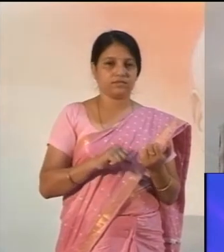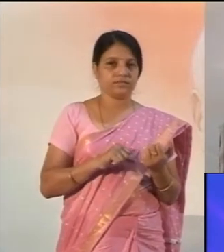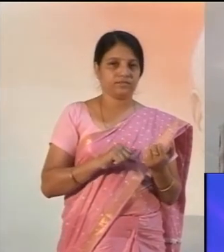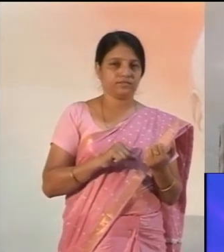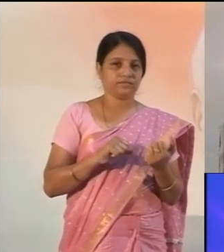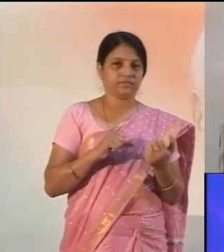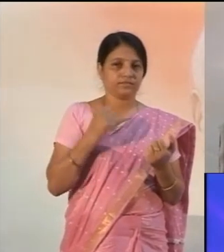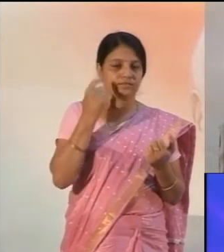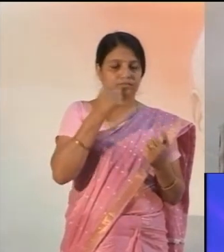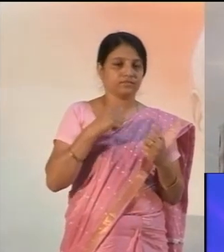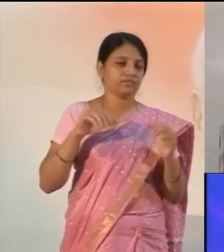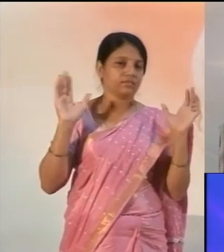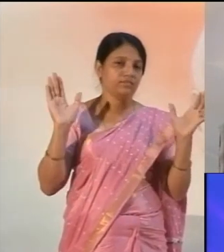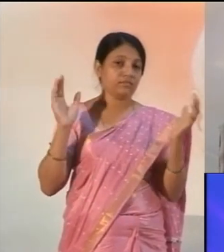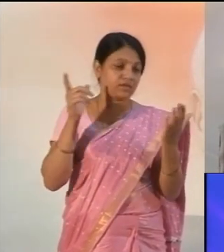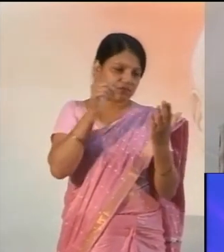कि परी के हाथ में